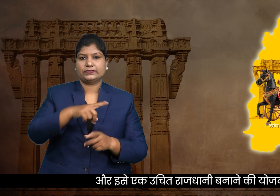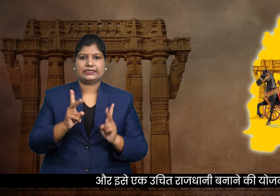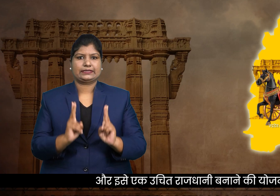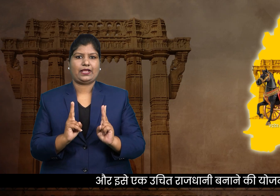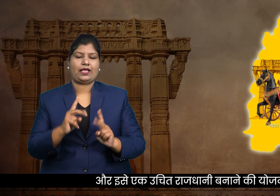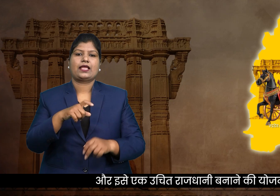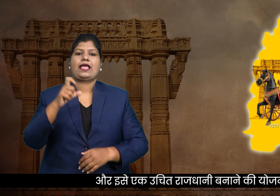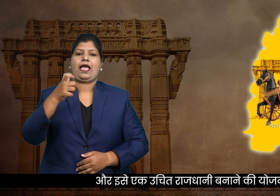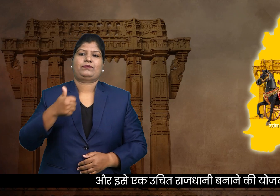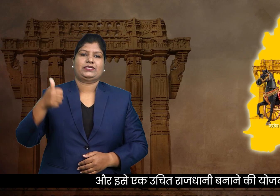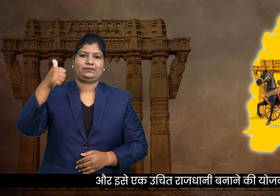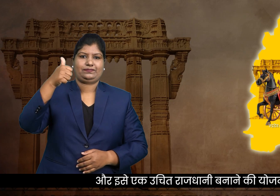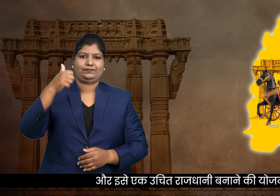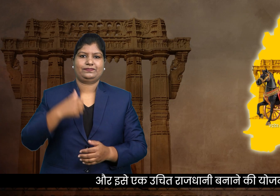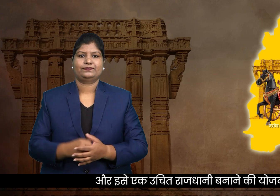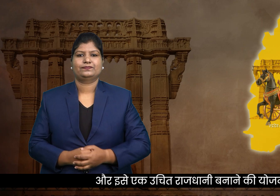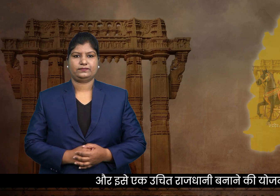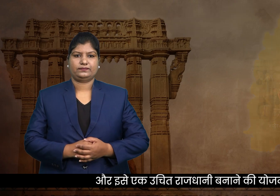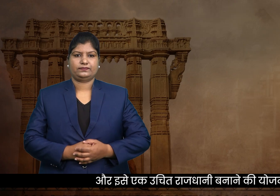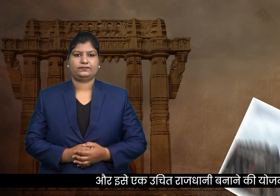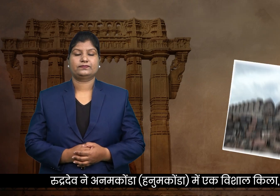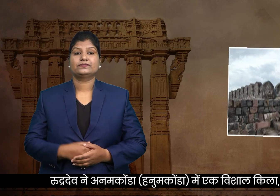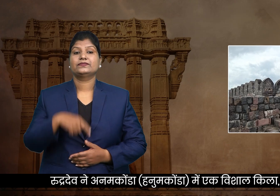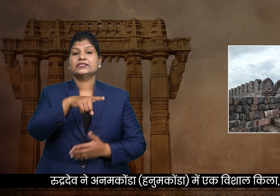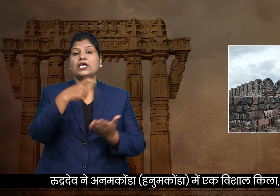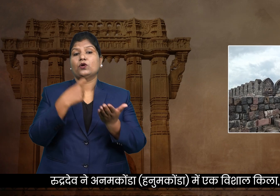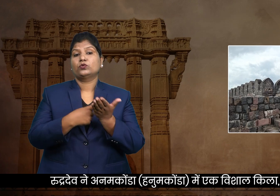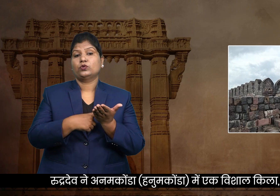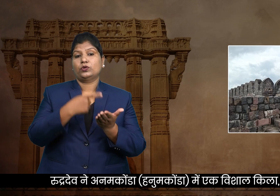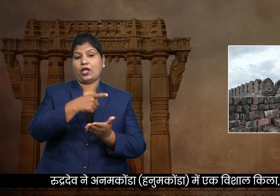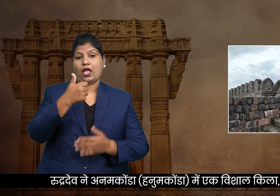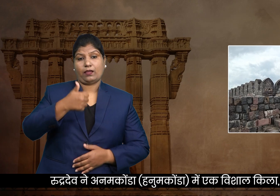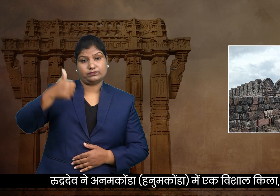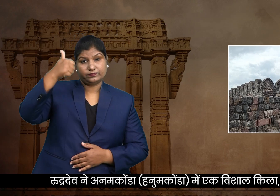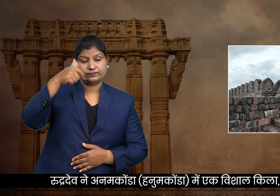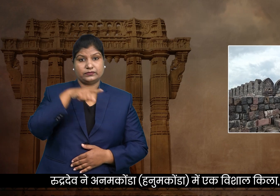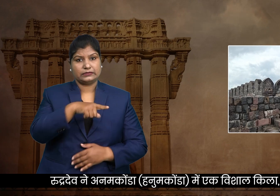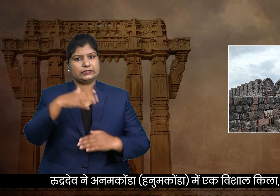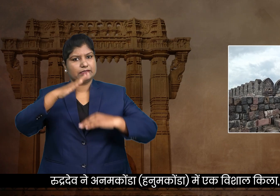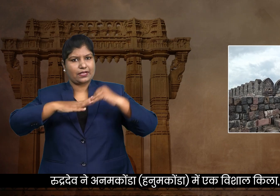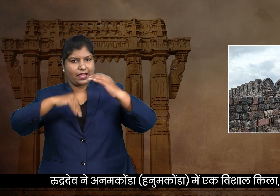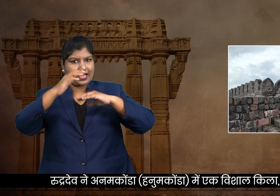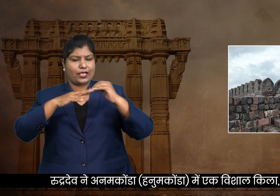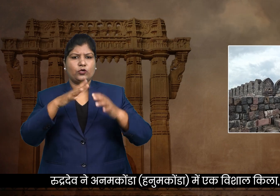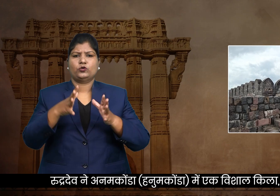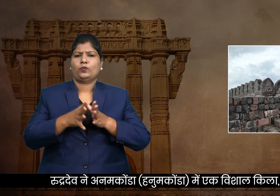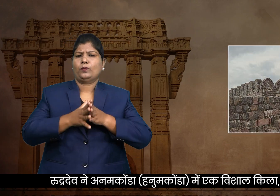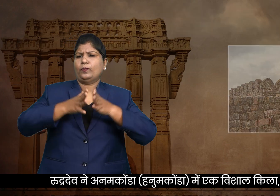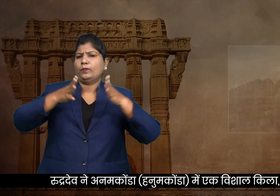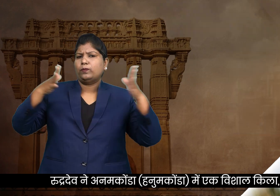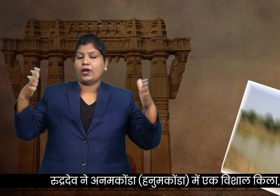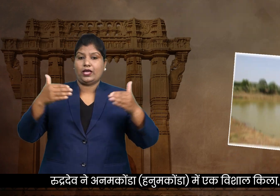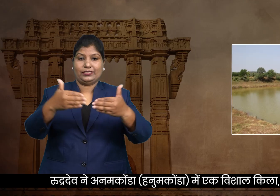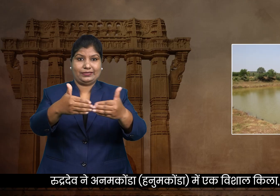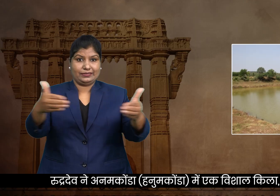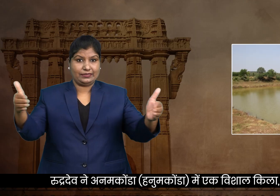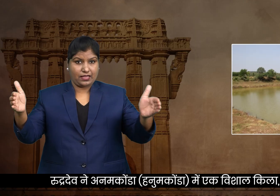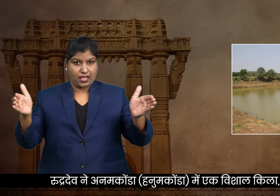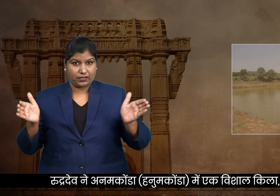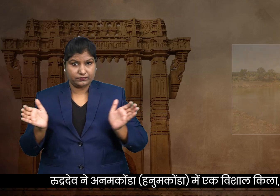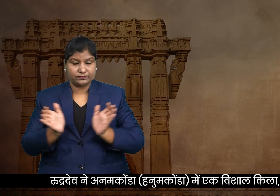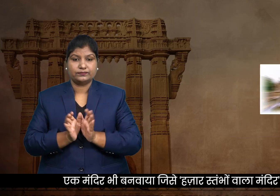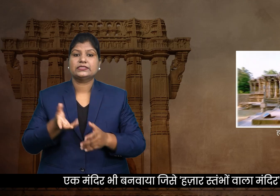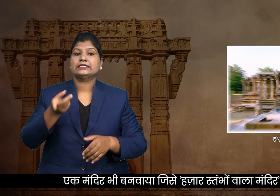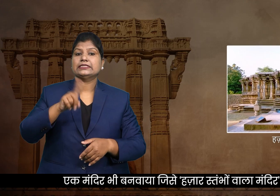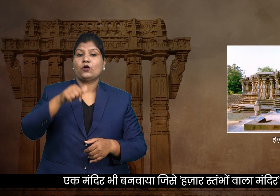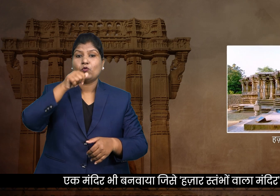एक उचित राजधानी बनाने की योजना थी। रुद्रदेव ने हनुमाकोंडा में एक विशाल किला, एक तालाब